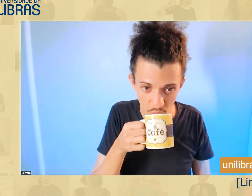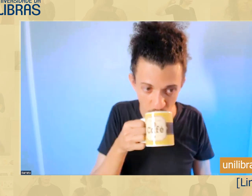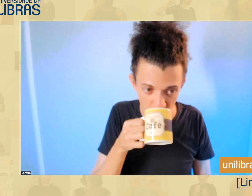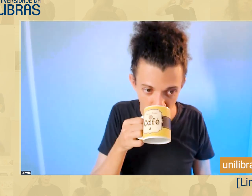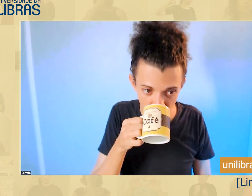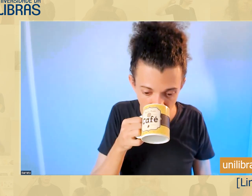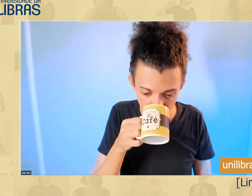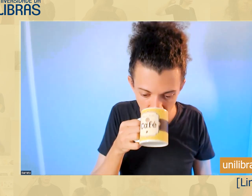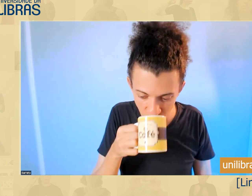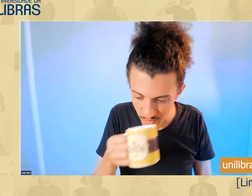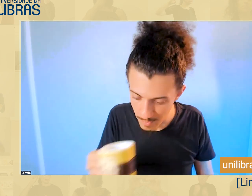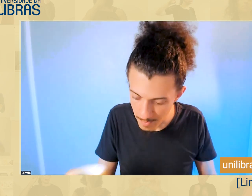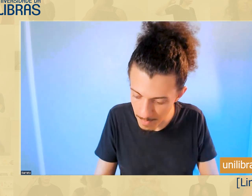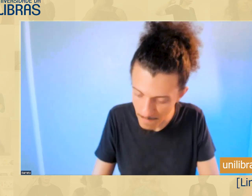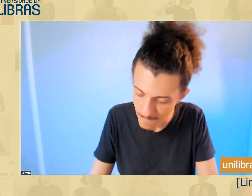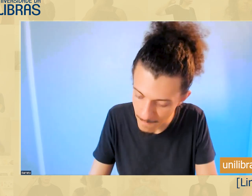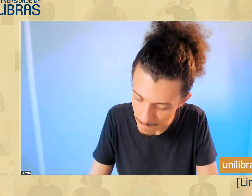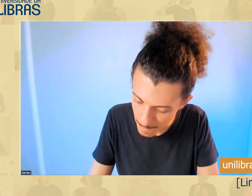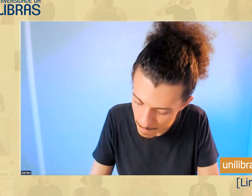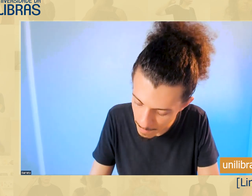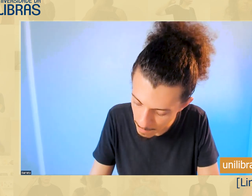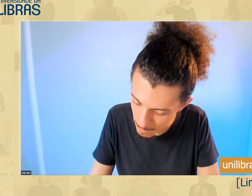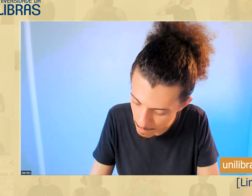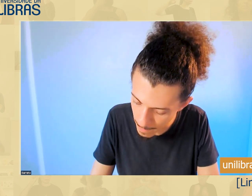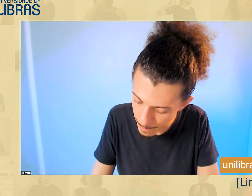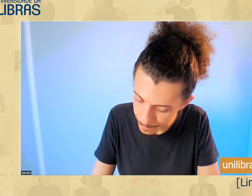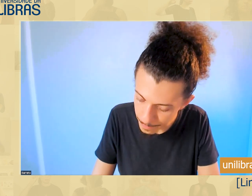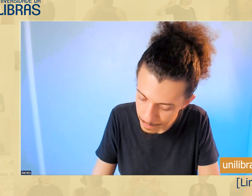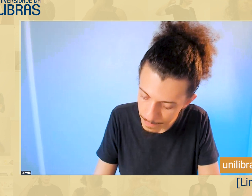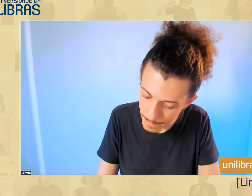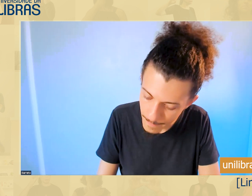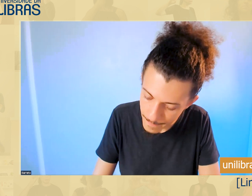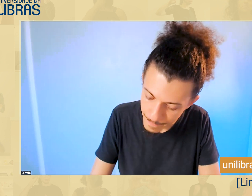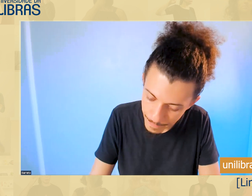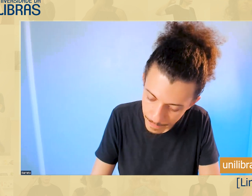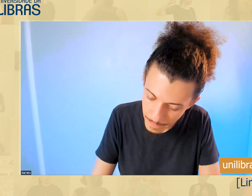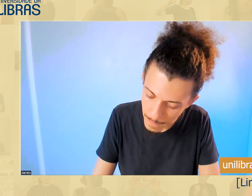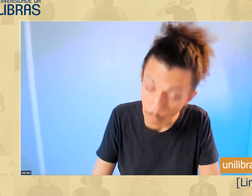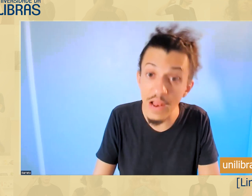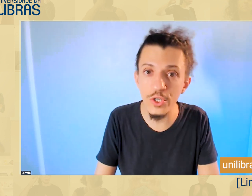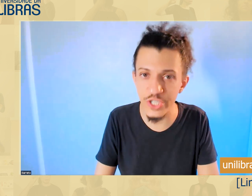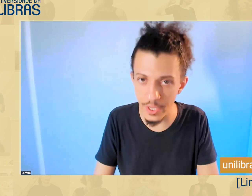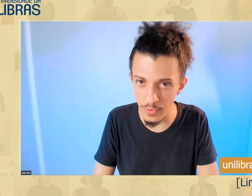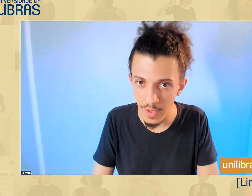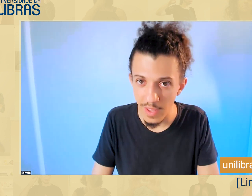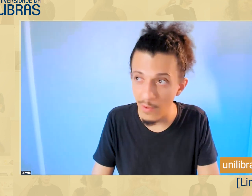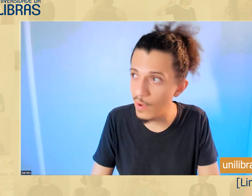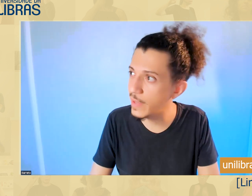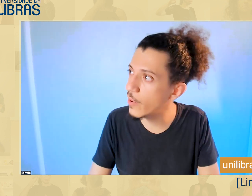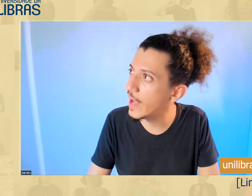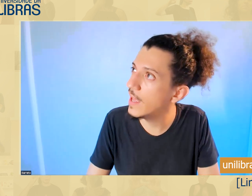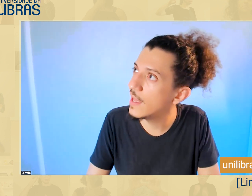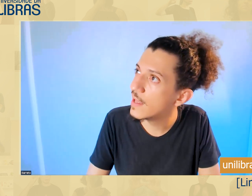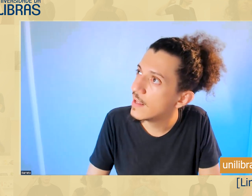Qual é o melhor jeito de aprender e memorizar os sinais da Libras? Melhor jeito.